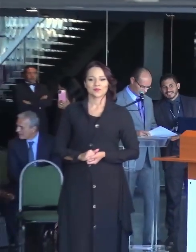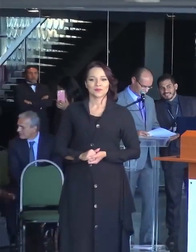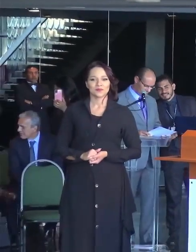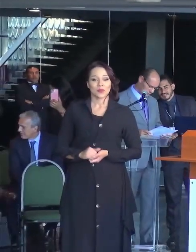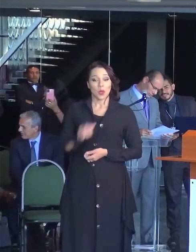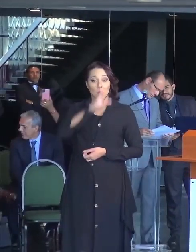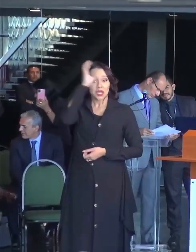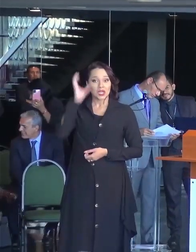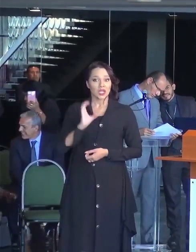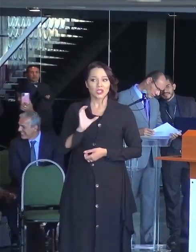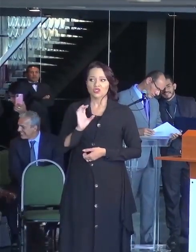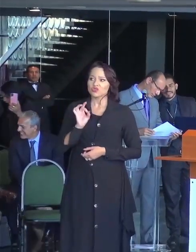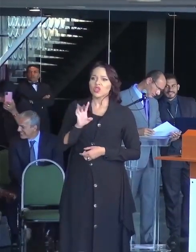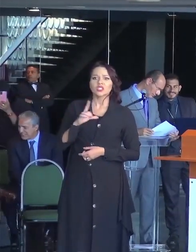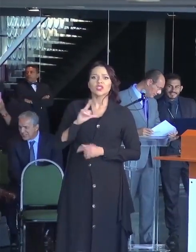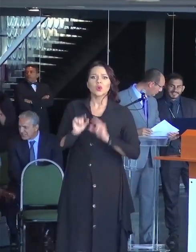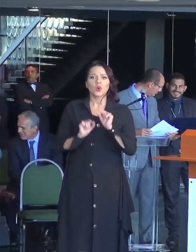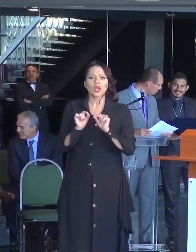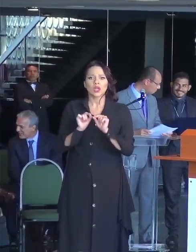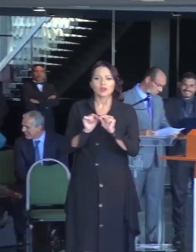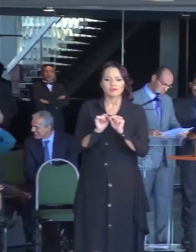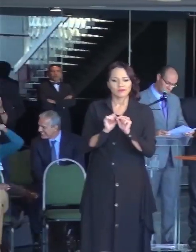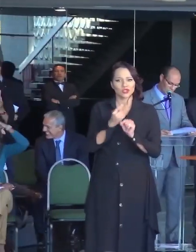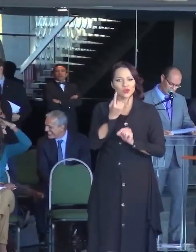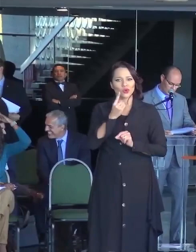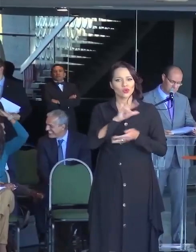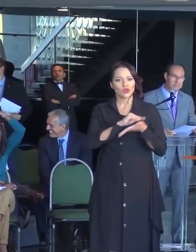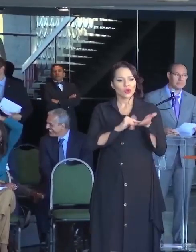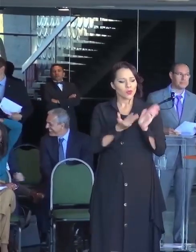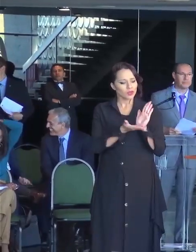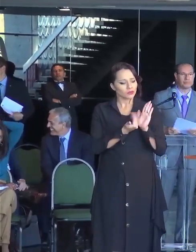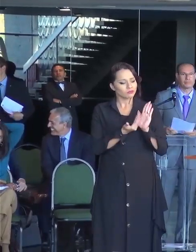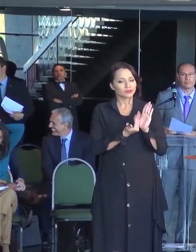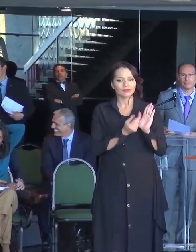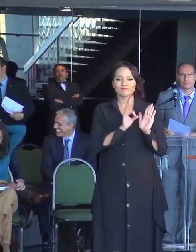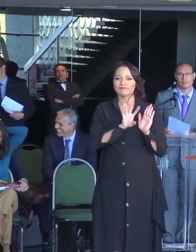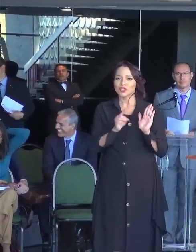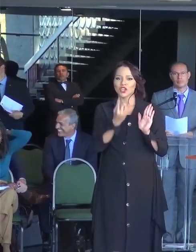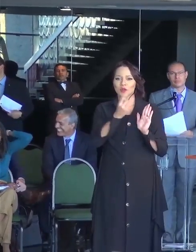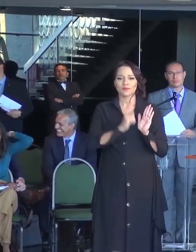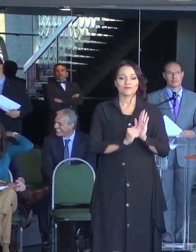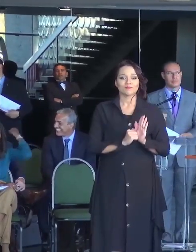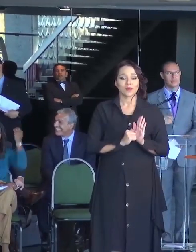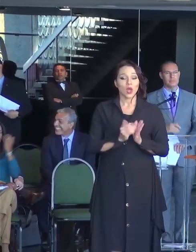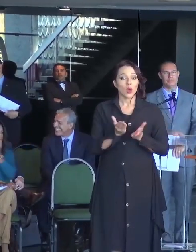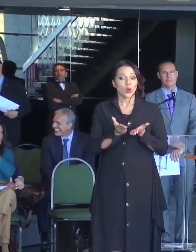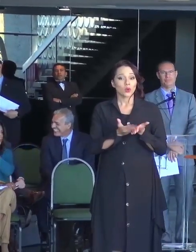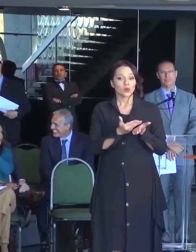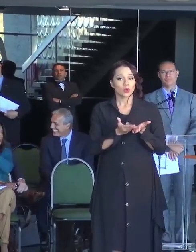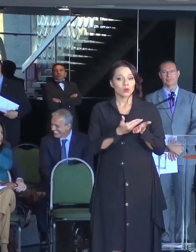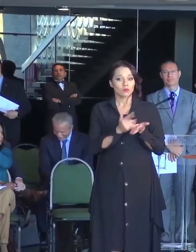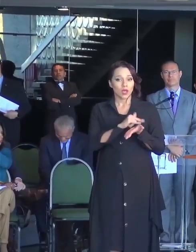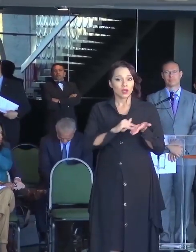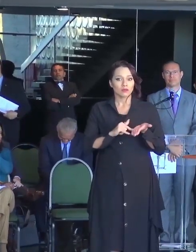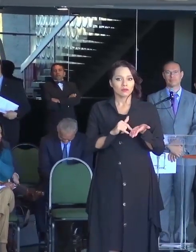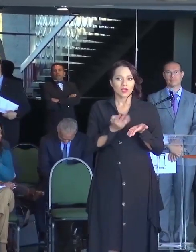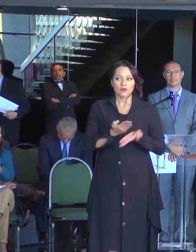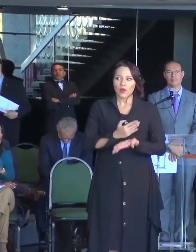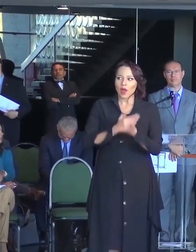O consumidor só dispunha deste documento. Um documento que veio atender aos